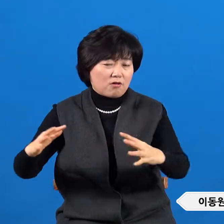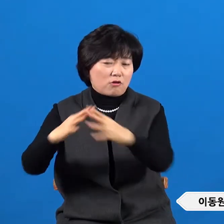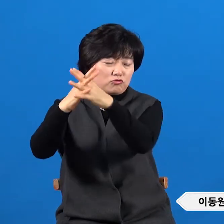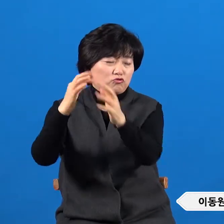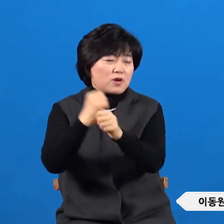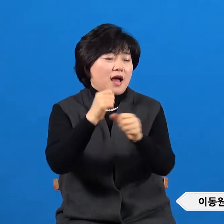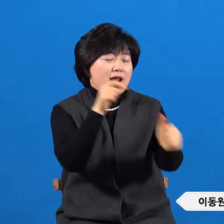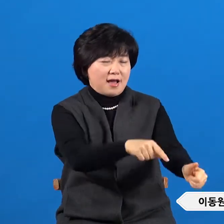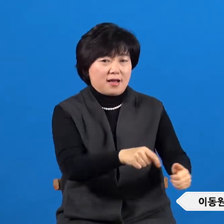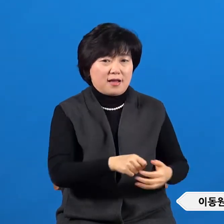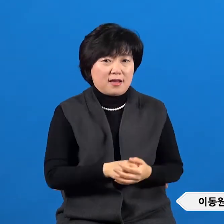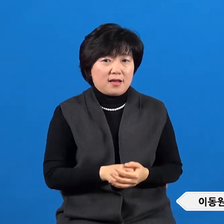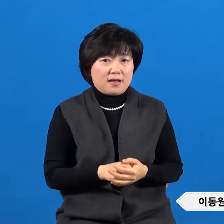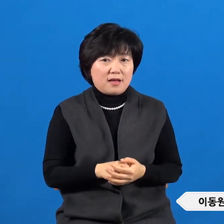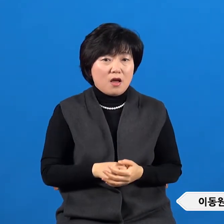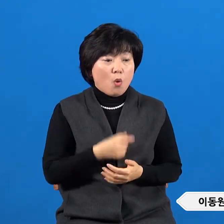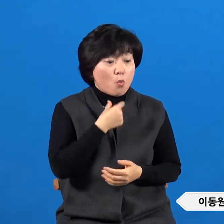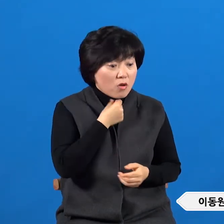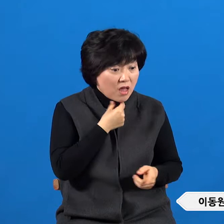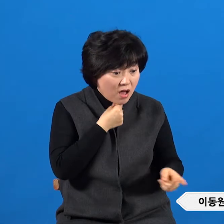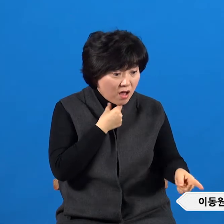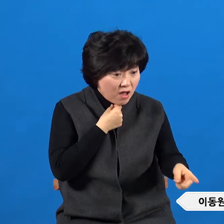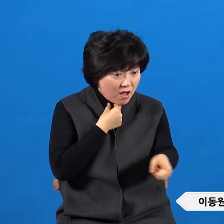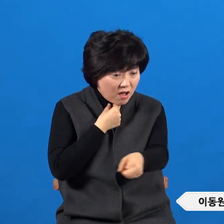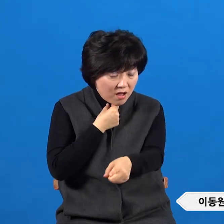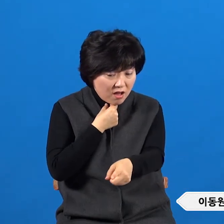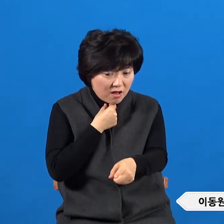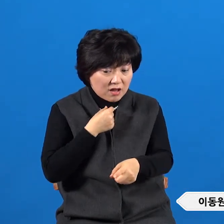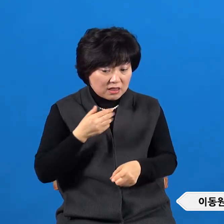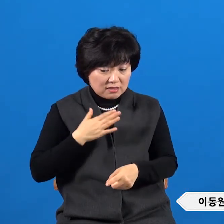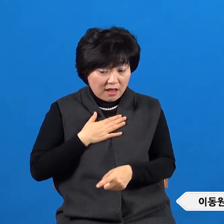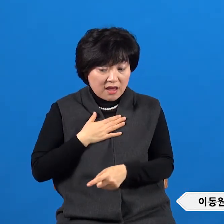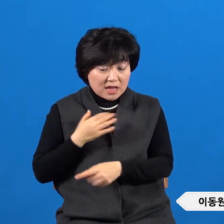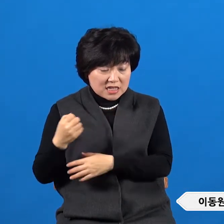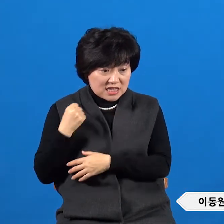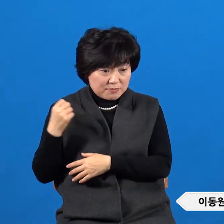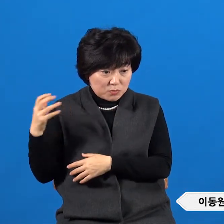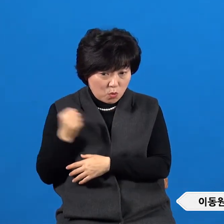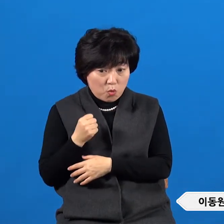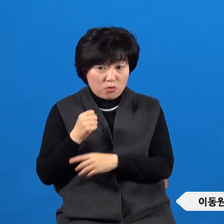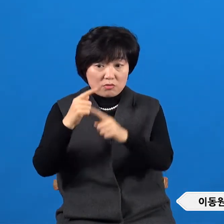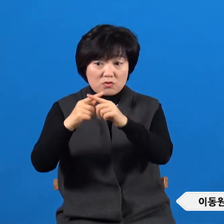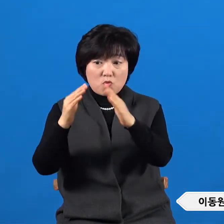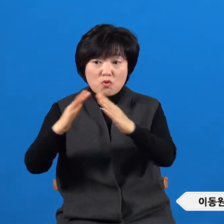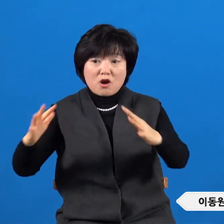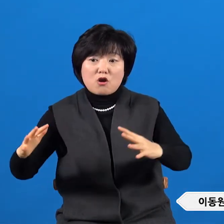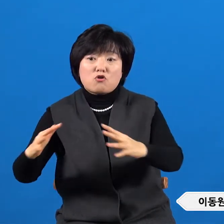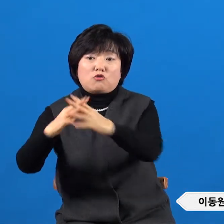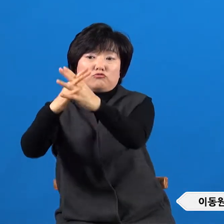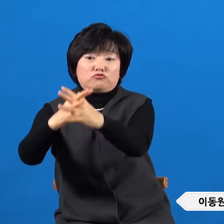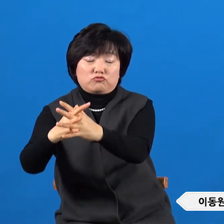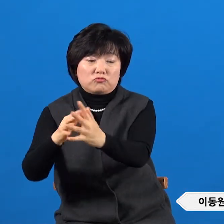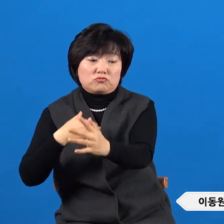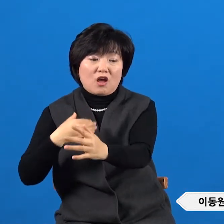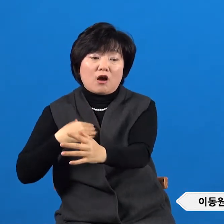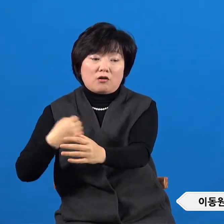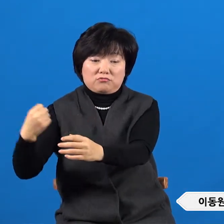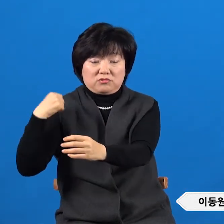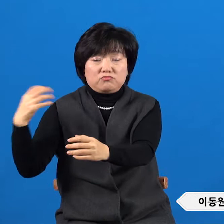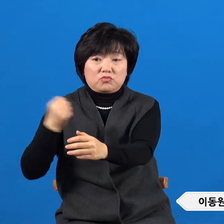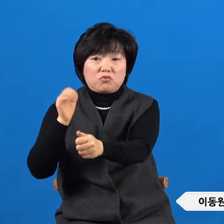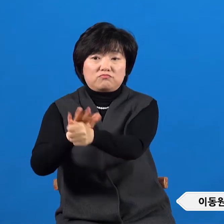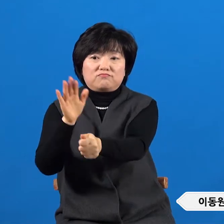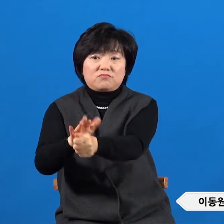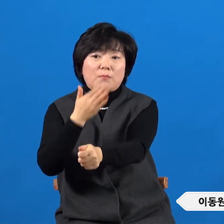있습니다. 원한다면 고레스는 자기 힘으로 여호와의 성전을 건축하도록 도울 수도 있었을